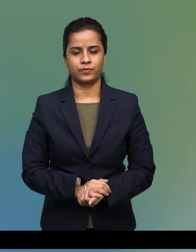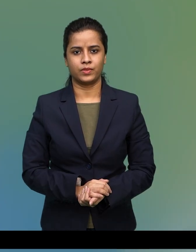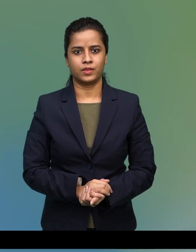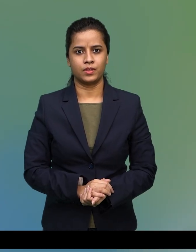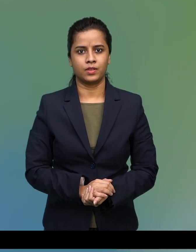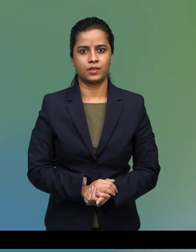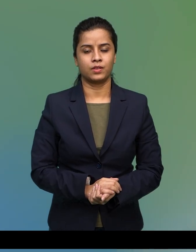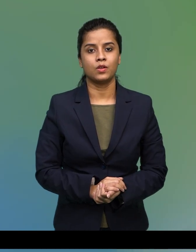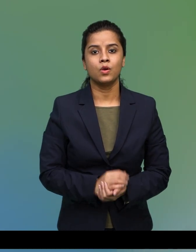महाधमनी